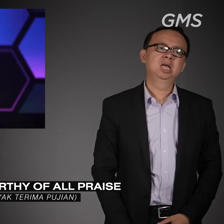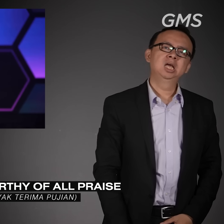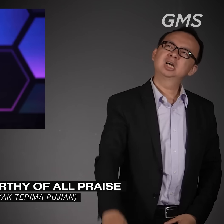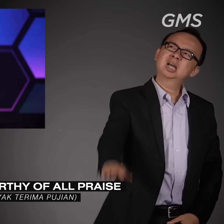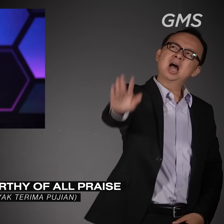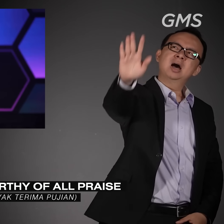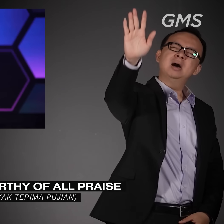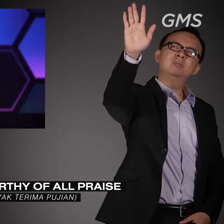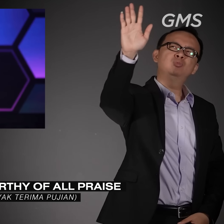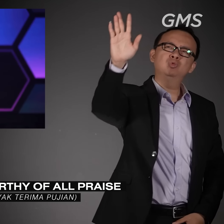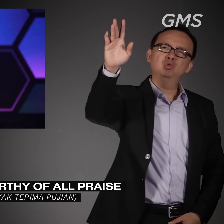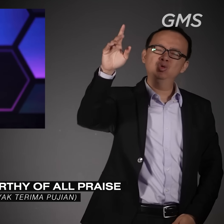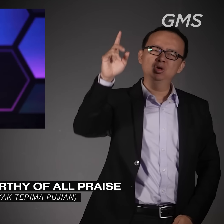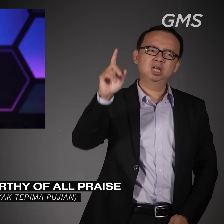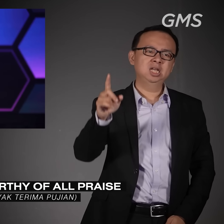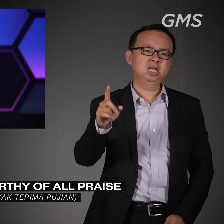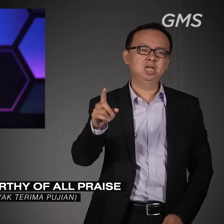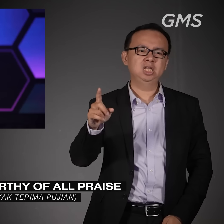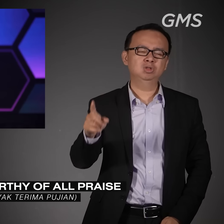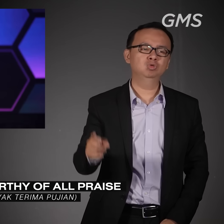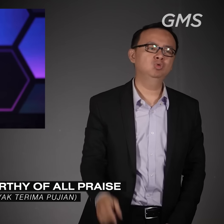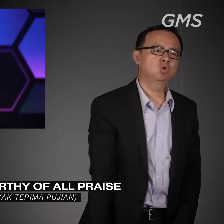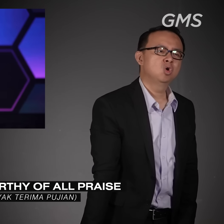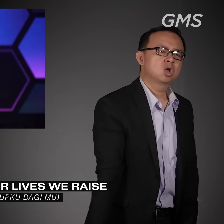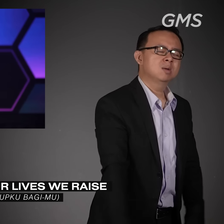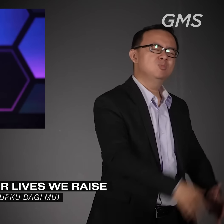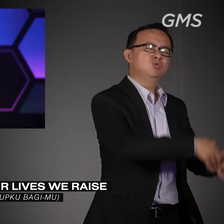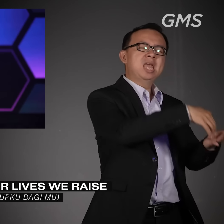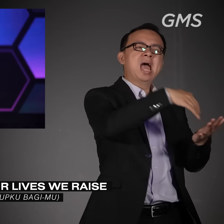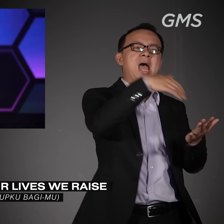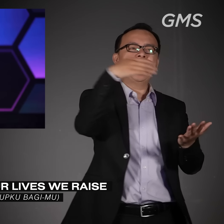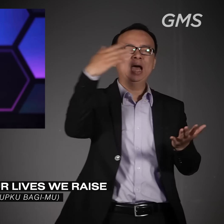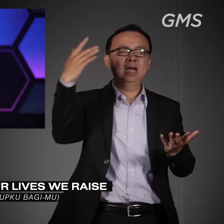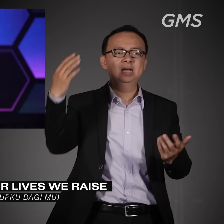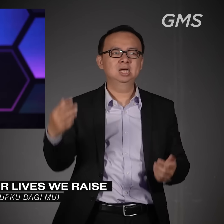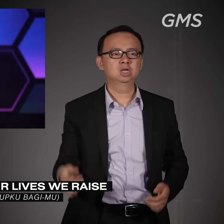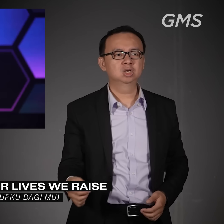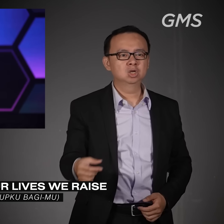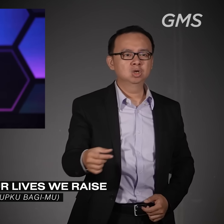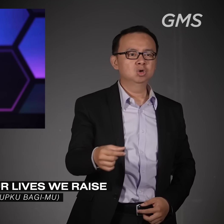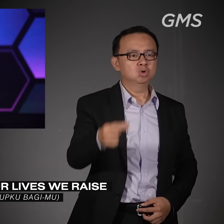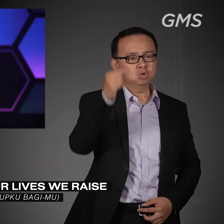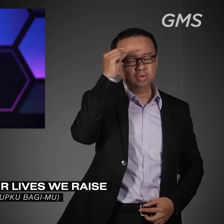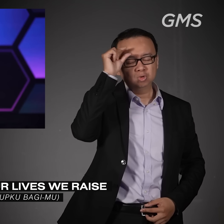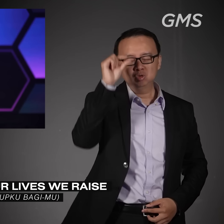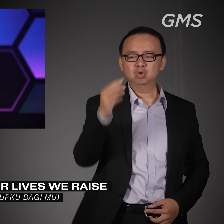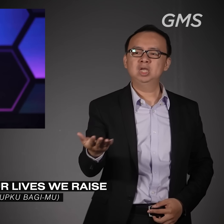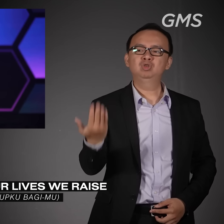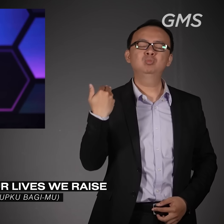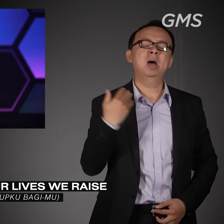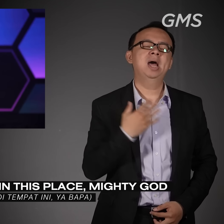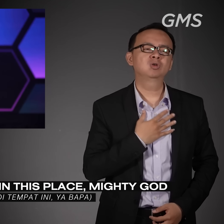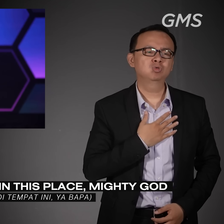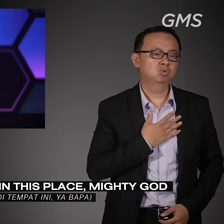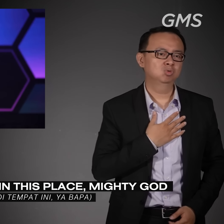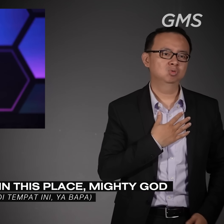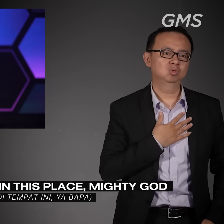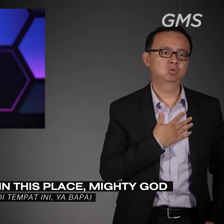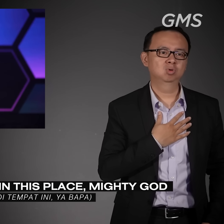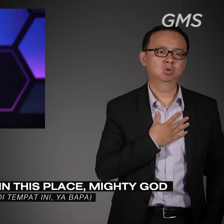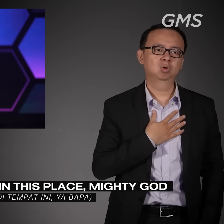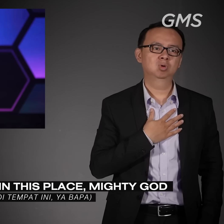You are worthy of all praise. To you our lives we raise.